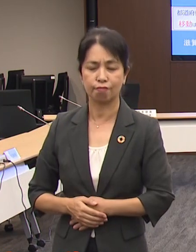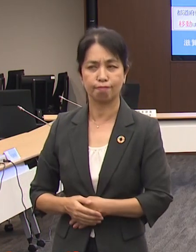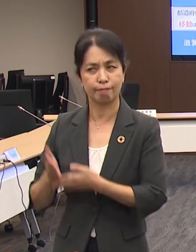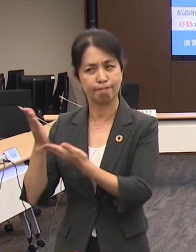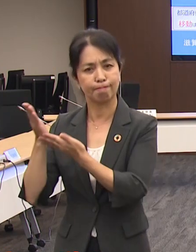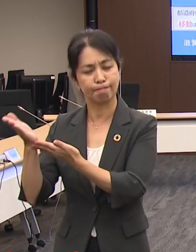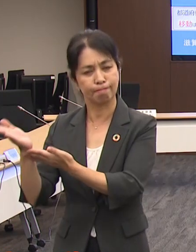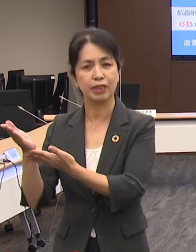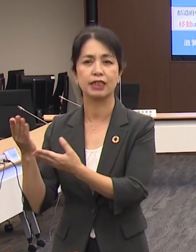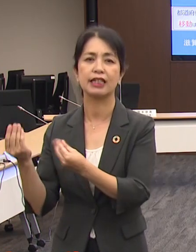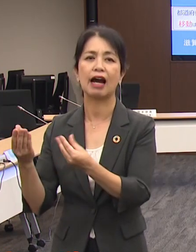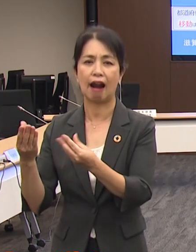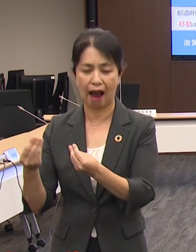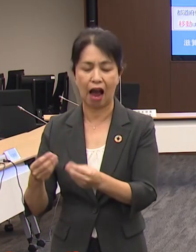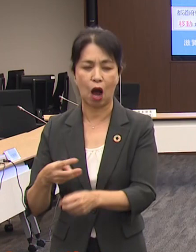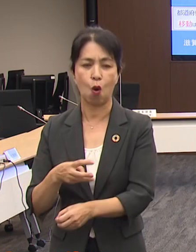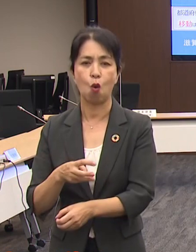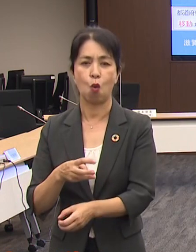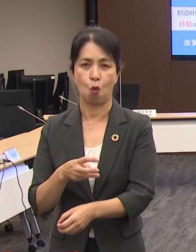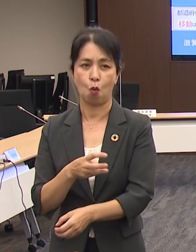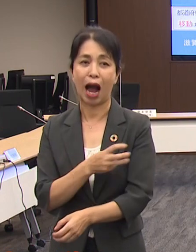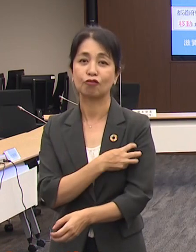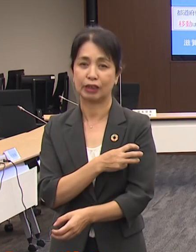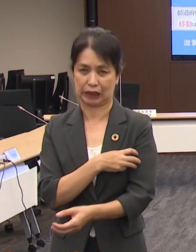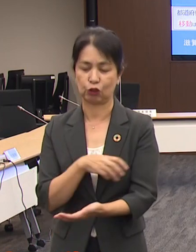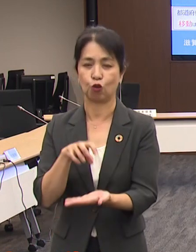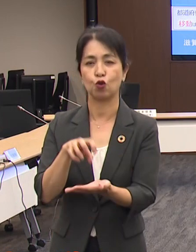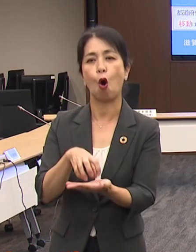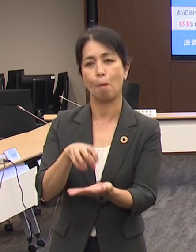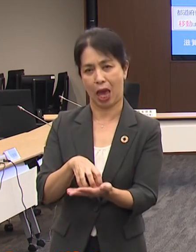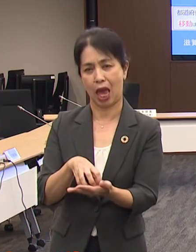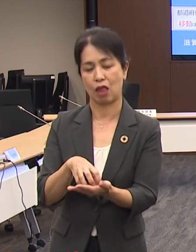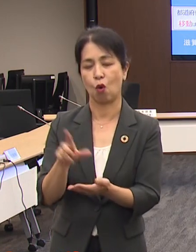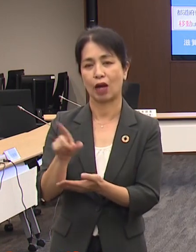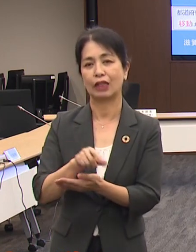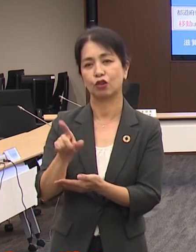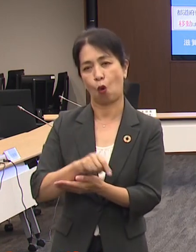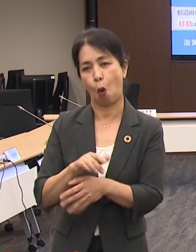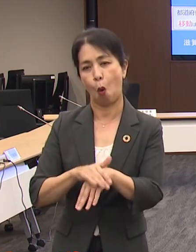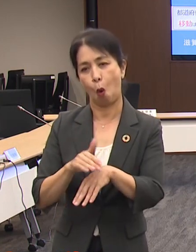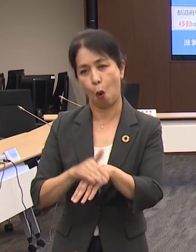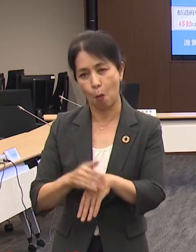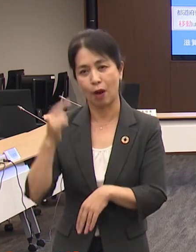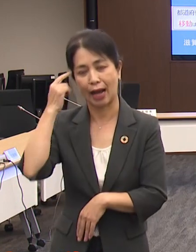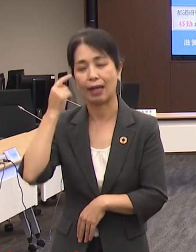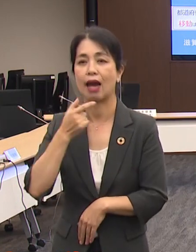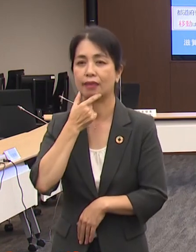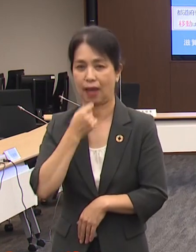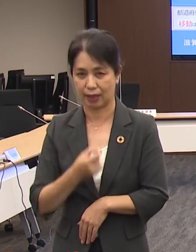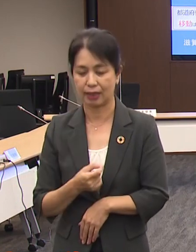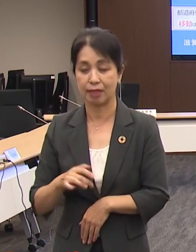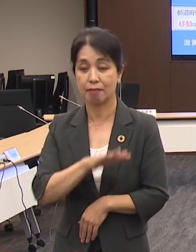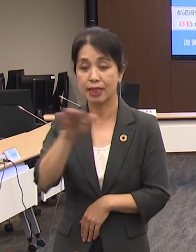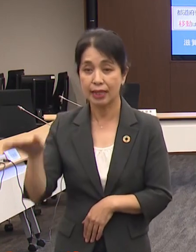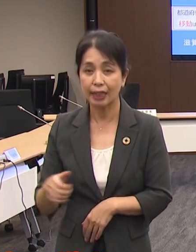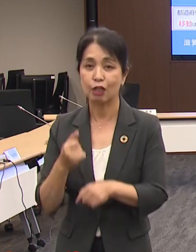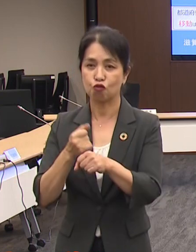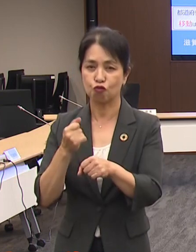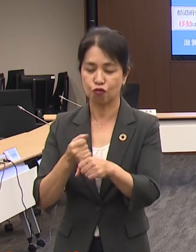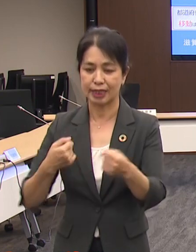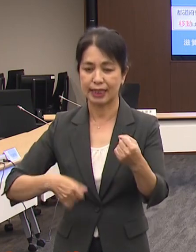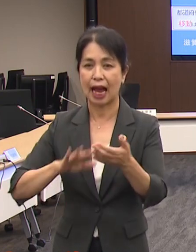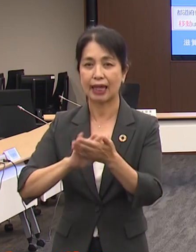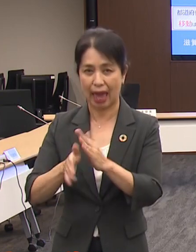クチン接種証明等の活用の可能性を探っていきたいと思いますし、みんなで作る滋賀